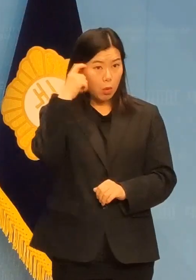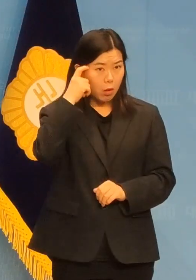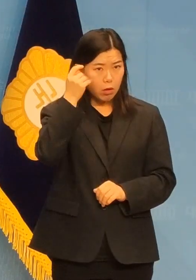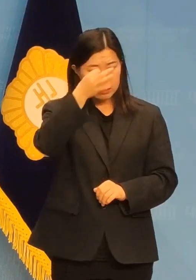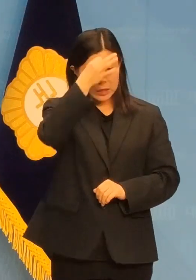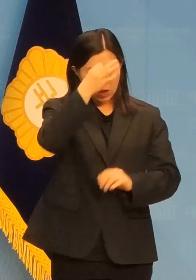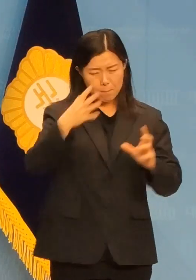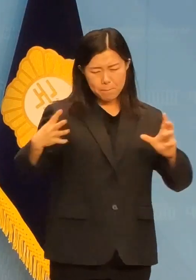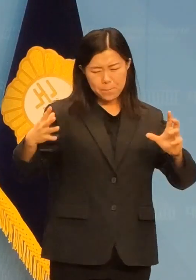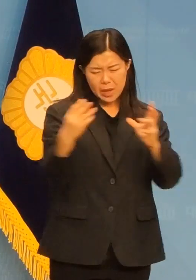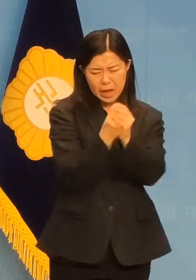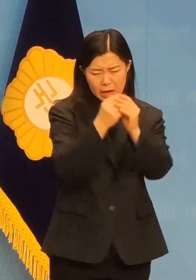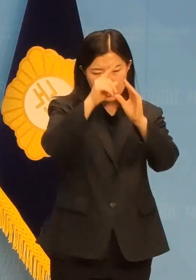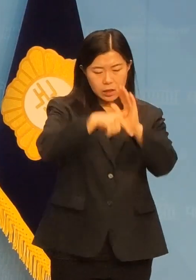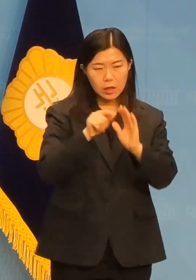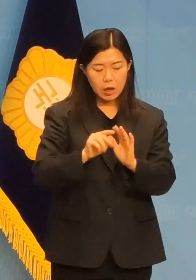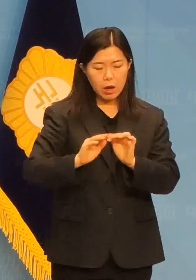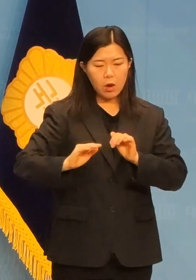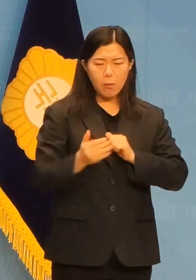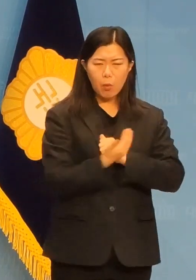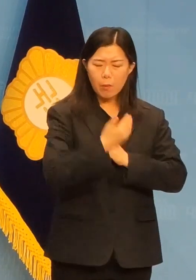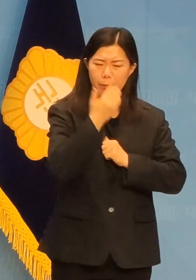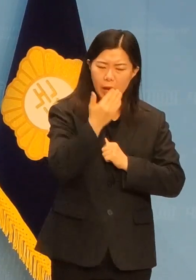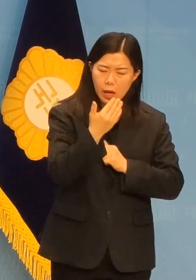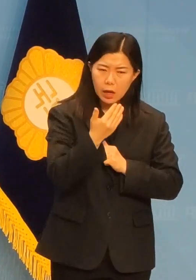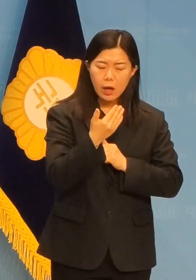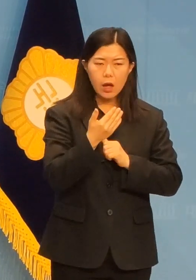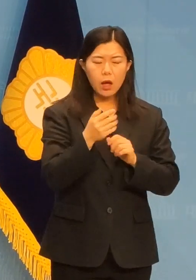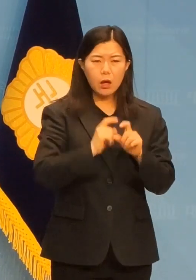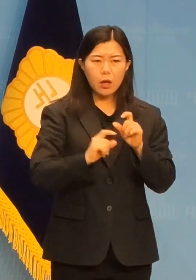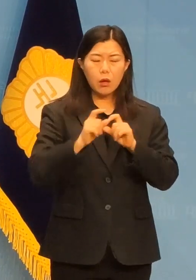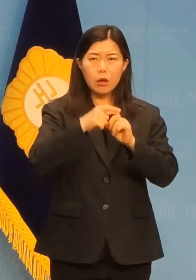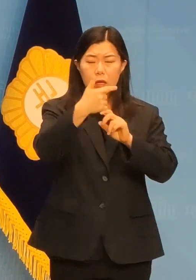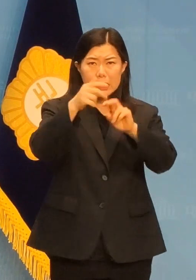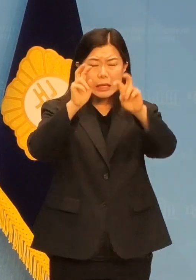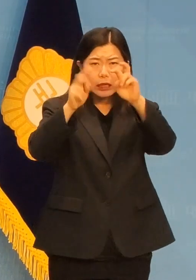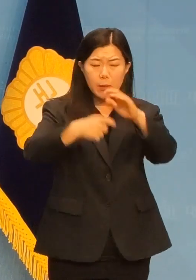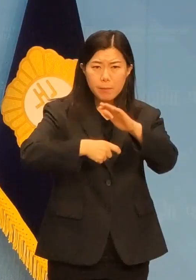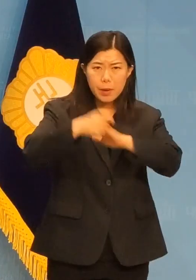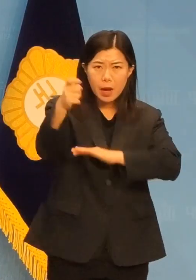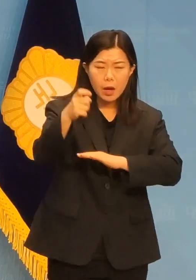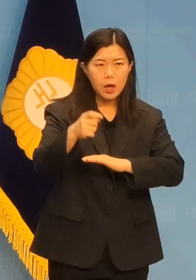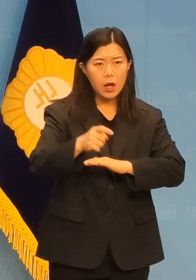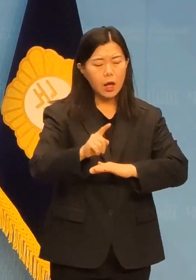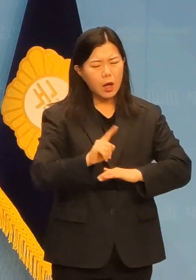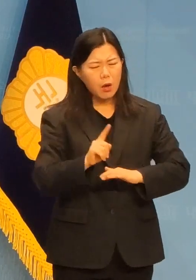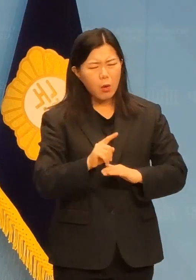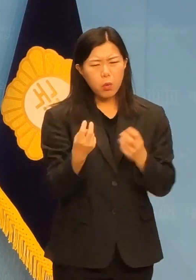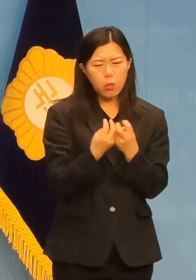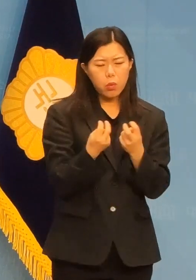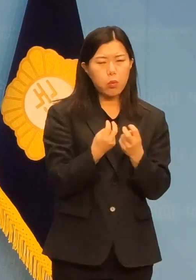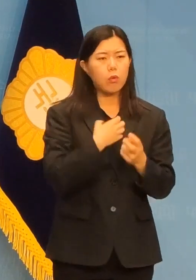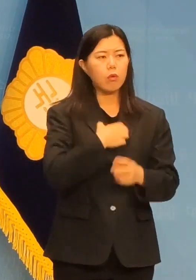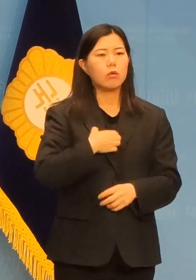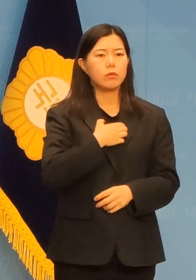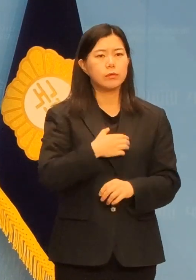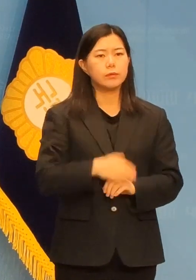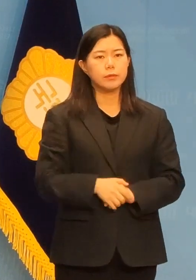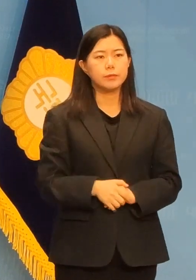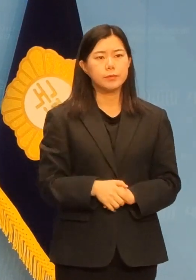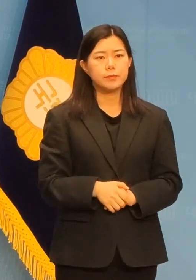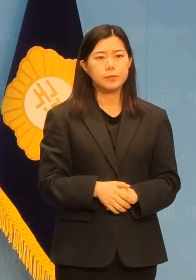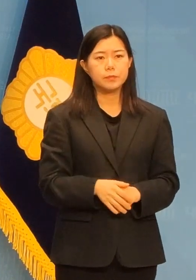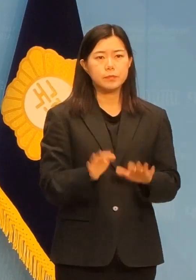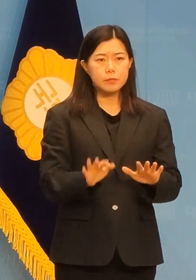순간 이 기술이 보호받을지 아니면 더 큰 기업에게 빼앗길지부터 걱정해야 하는 현실,